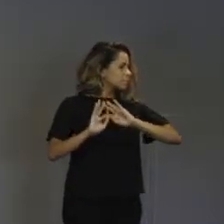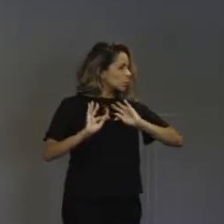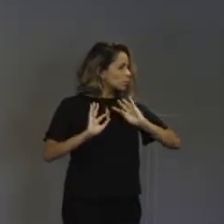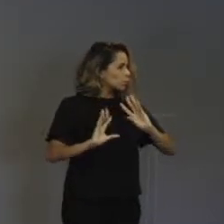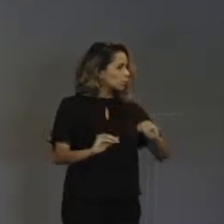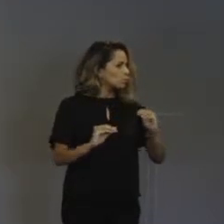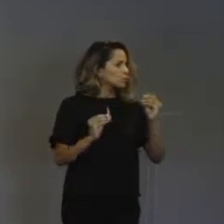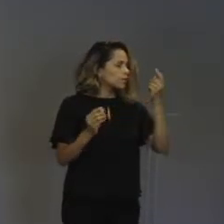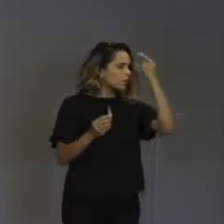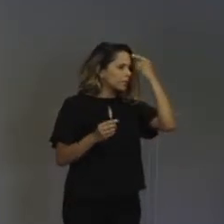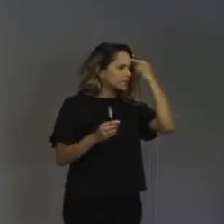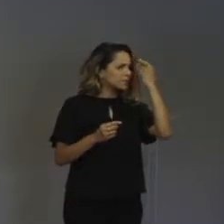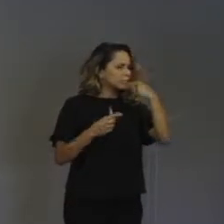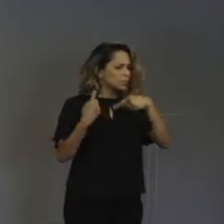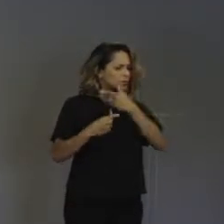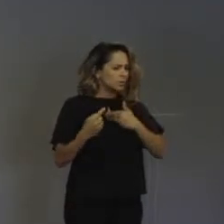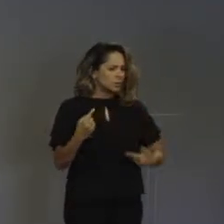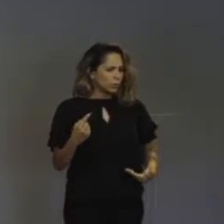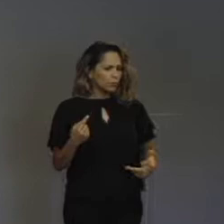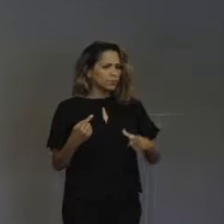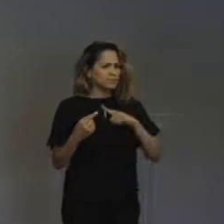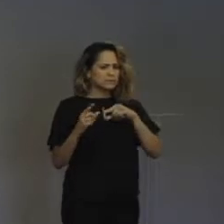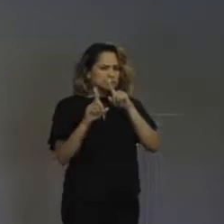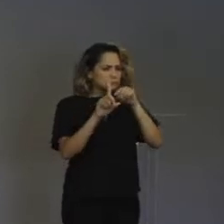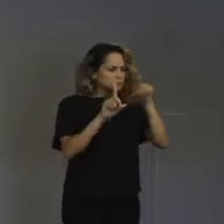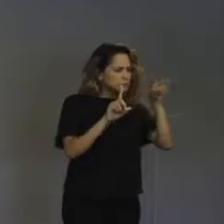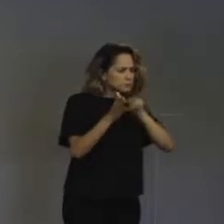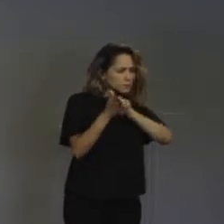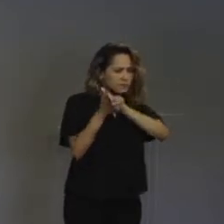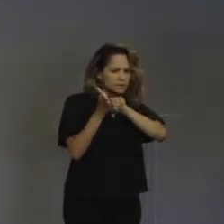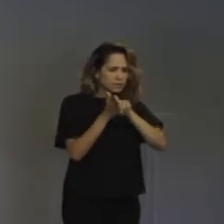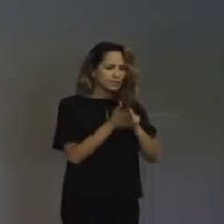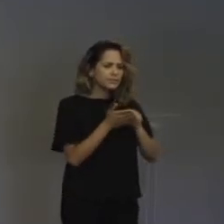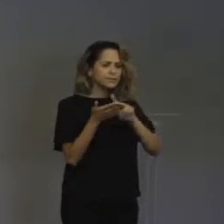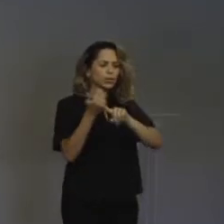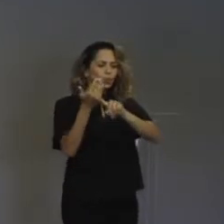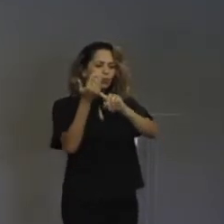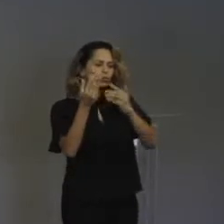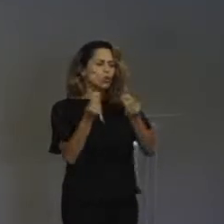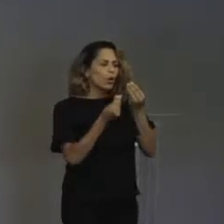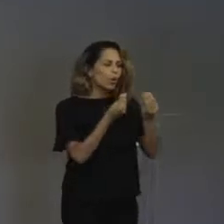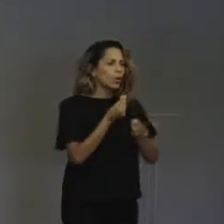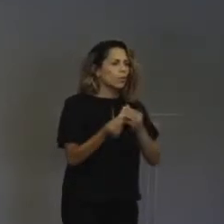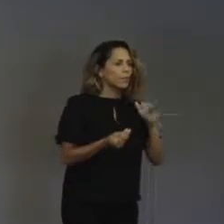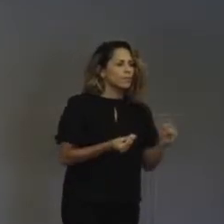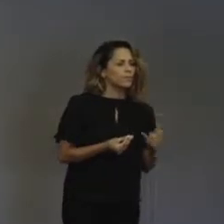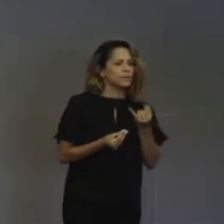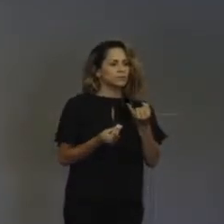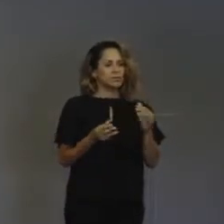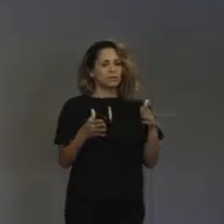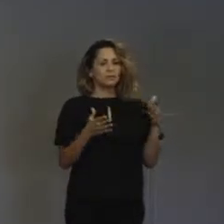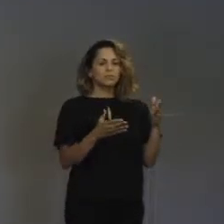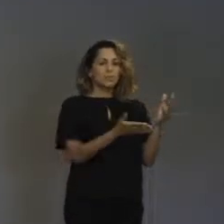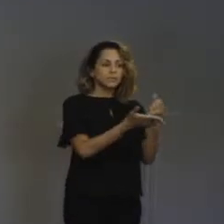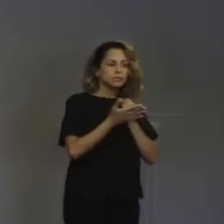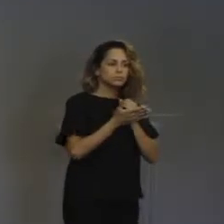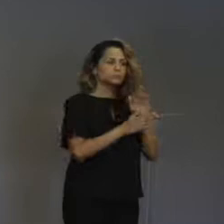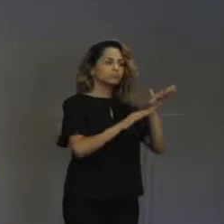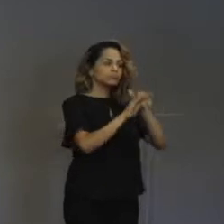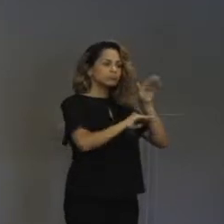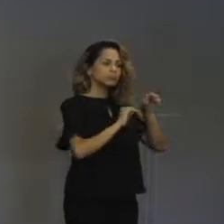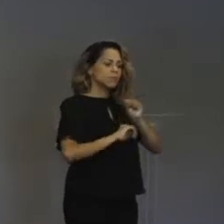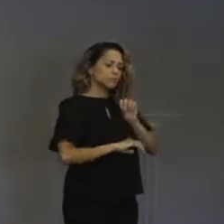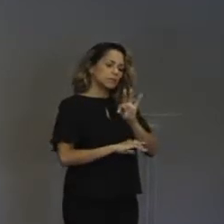pública baseada em evidência, pegando os dados, fazendo análise com ferramentas tecnológicas para isso, trazendo startups para fazer esse trabalho junto com o